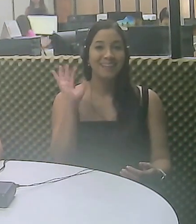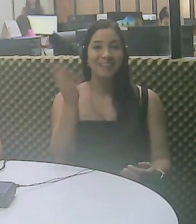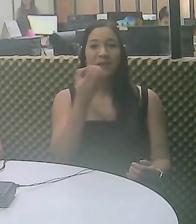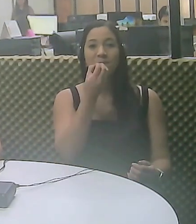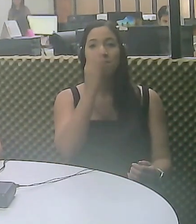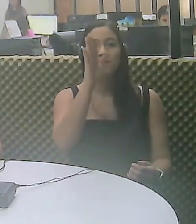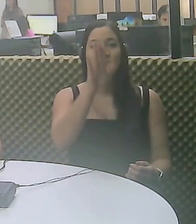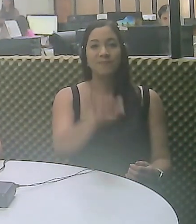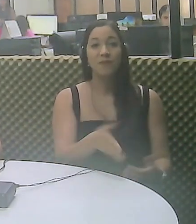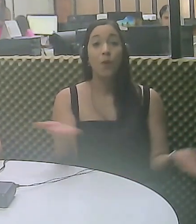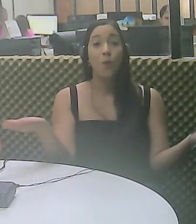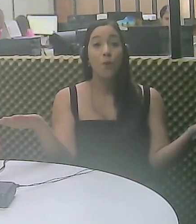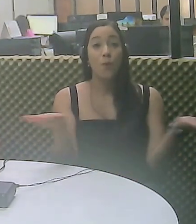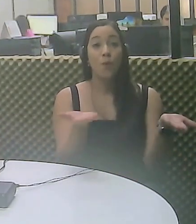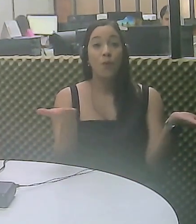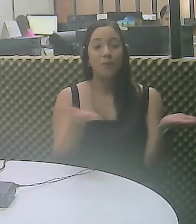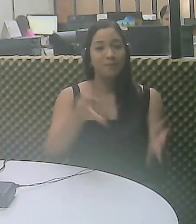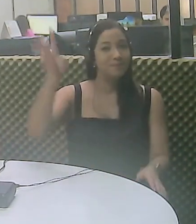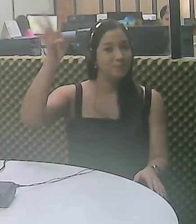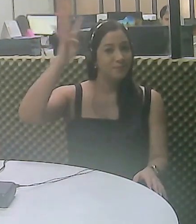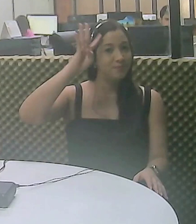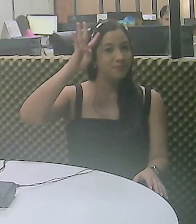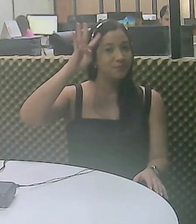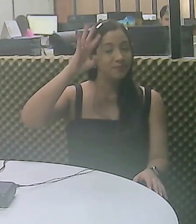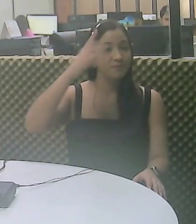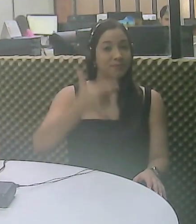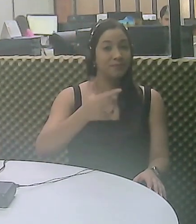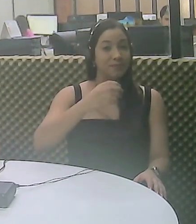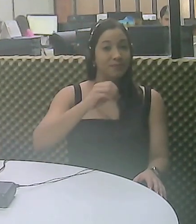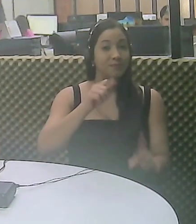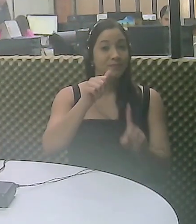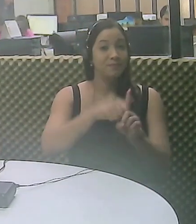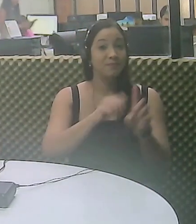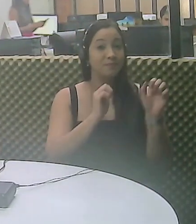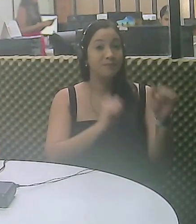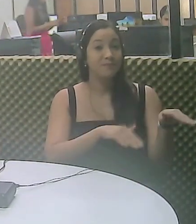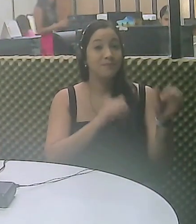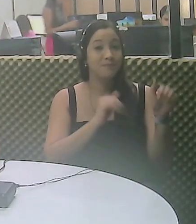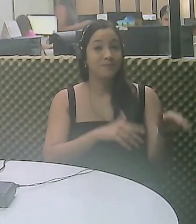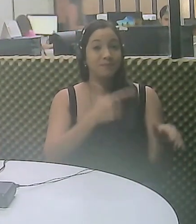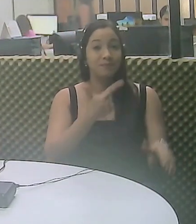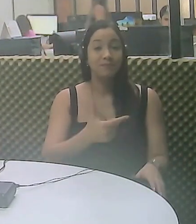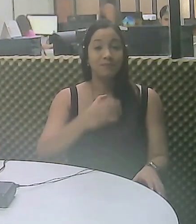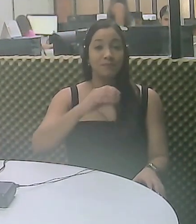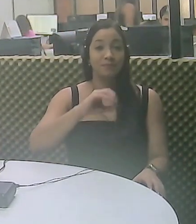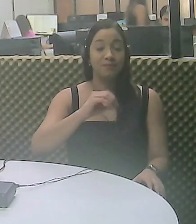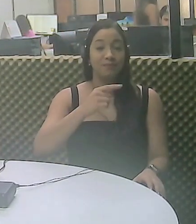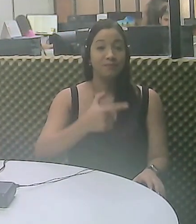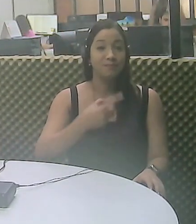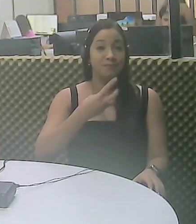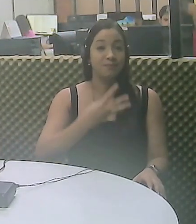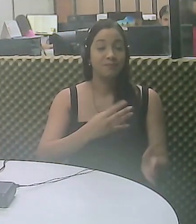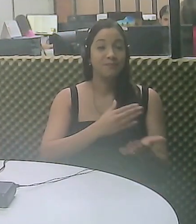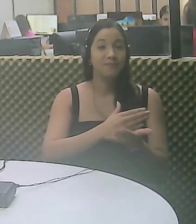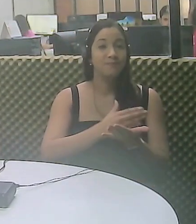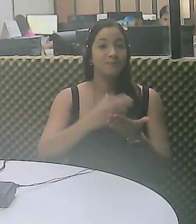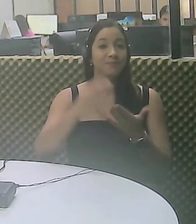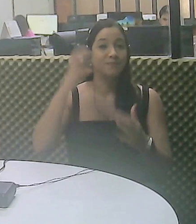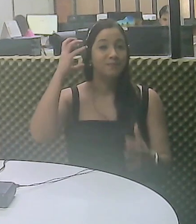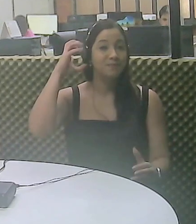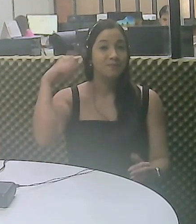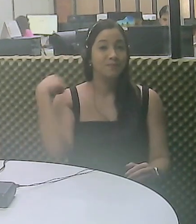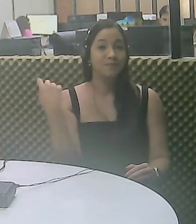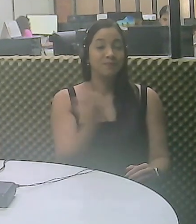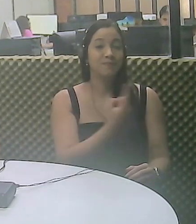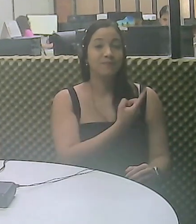Olá, boa tarde. Hoje é quarta-feira, dia 20 de setembro de 2023. Está no ar a Rádio Nossa Cidade com um boletim